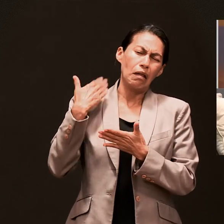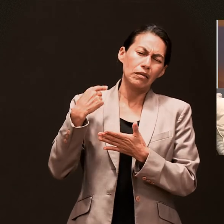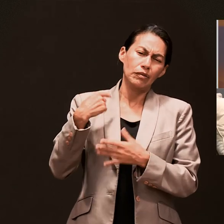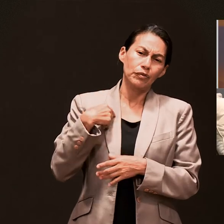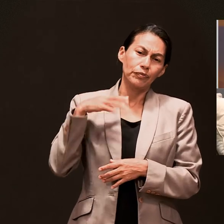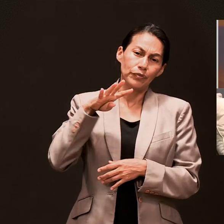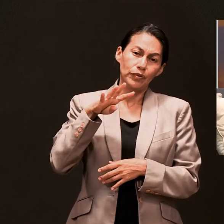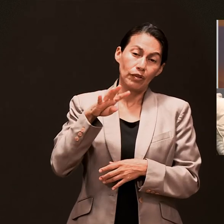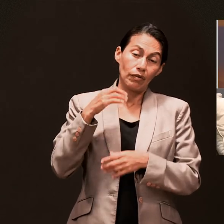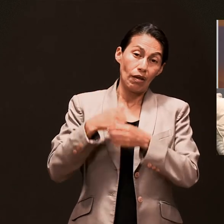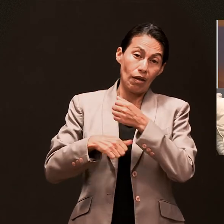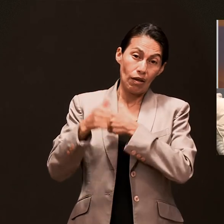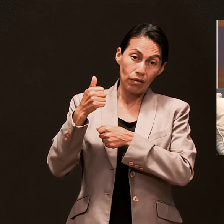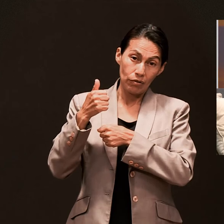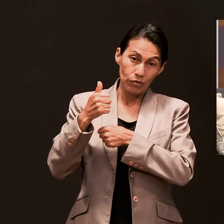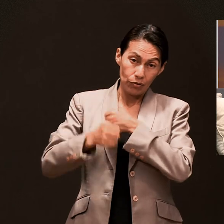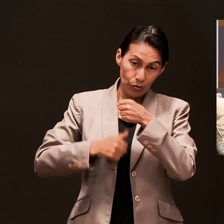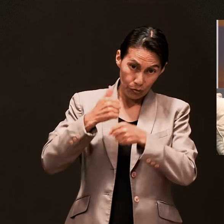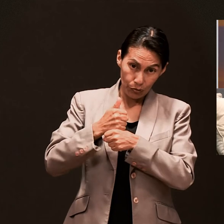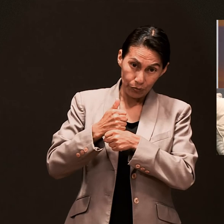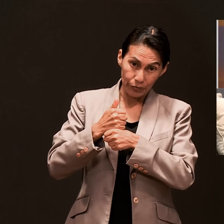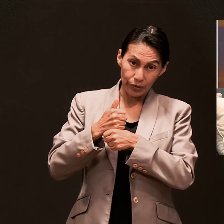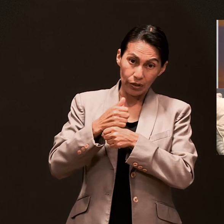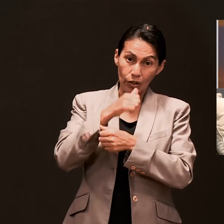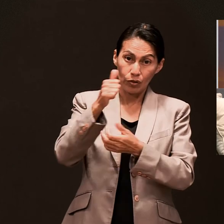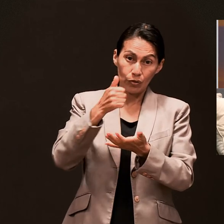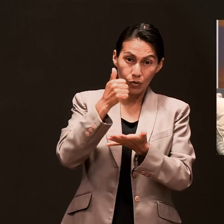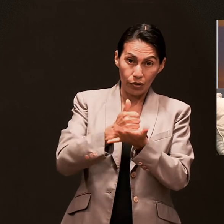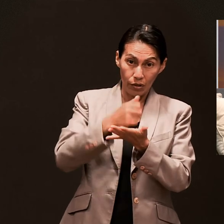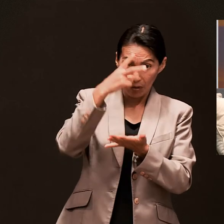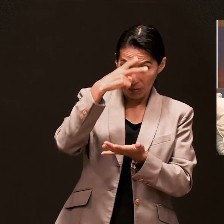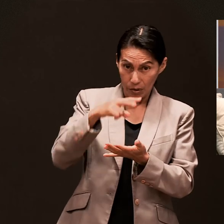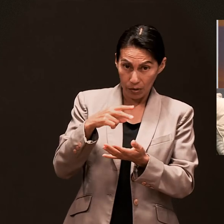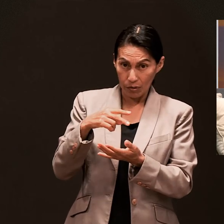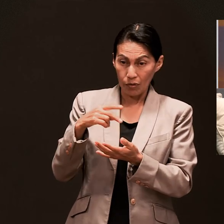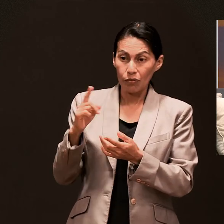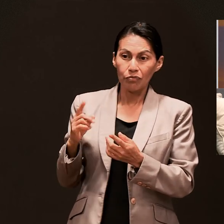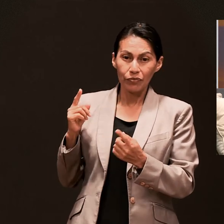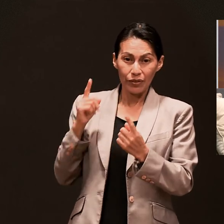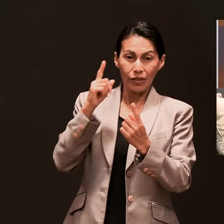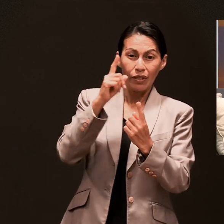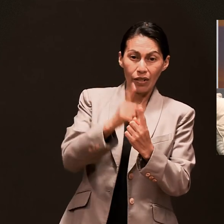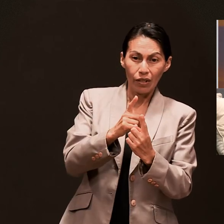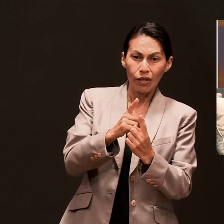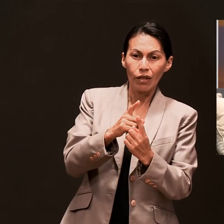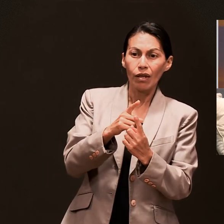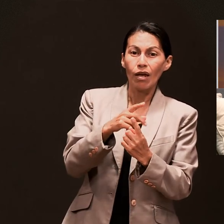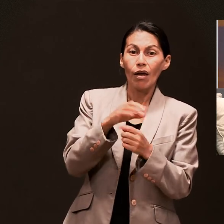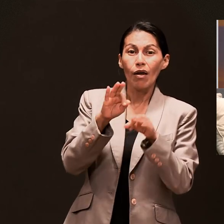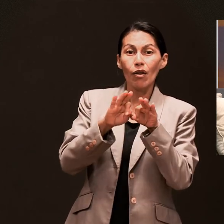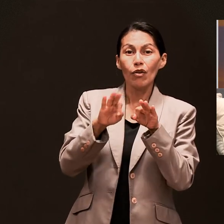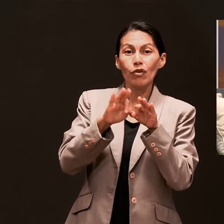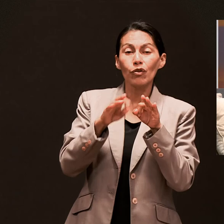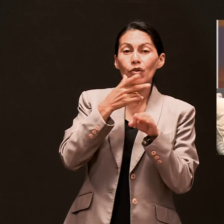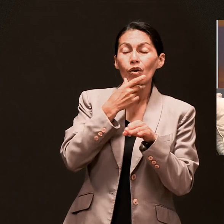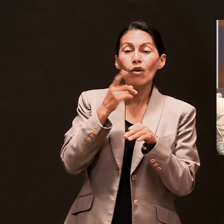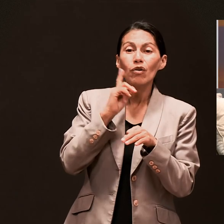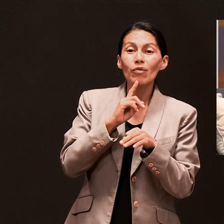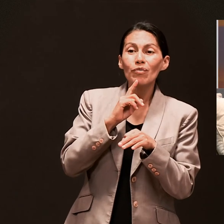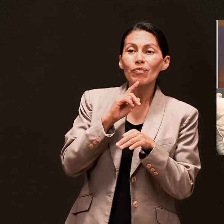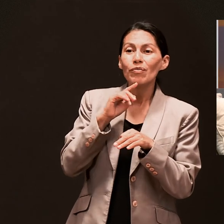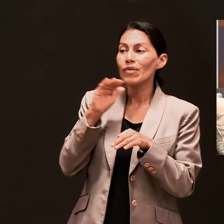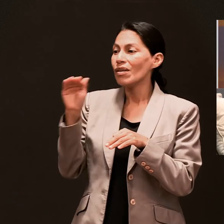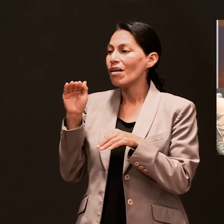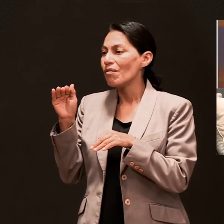la Ciudad de México muy joven tenía 19 años este ellos me buscaban porque ellos son adventistas también me